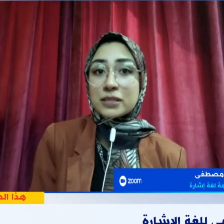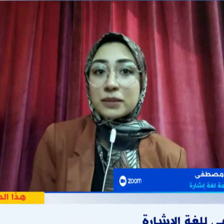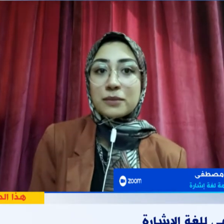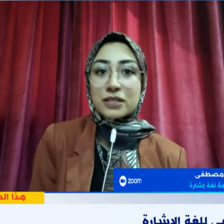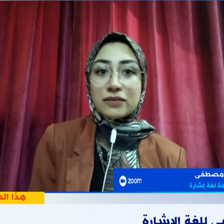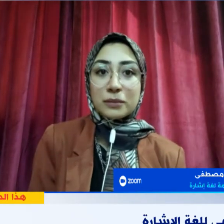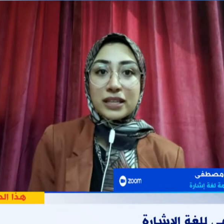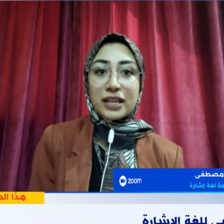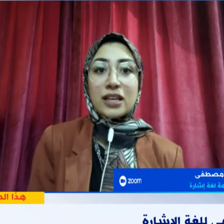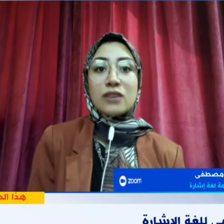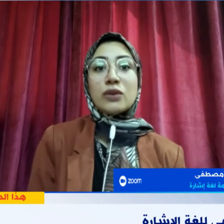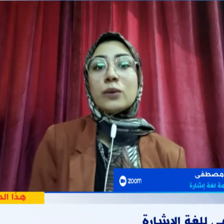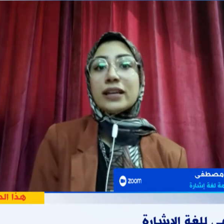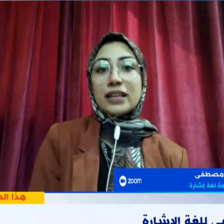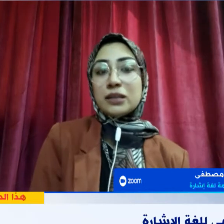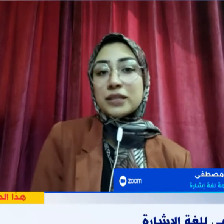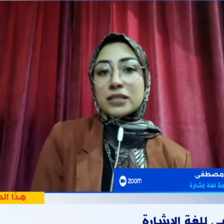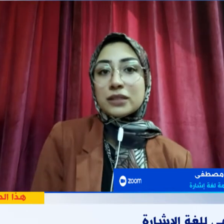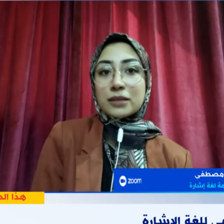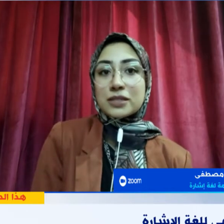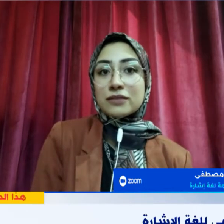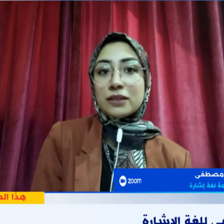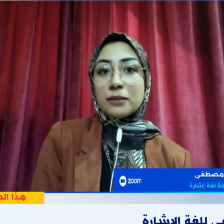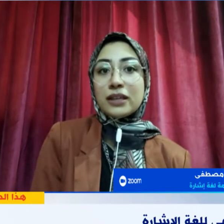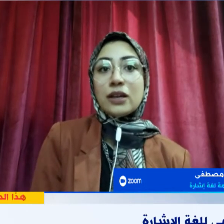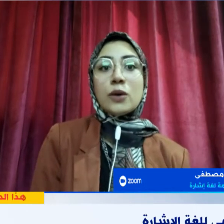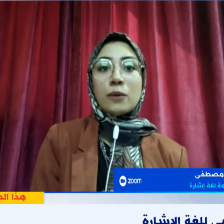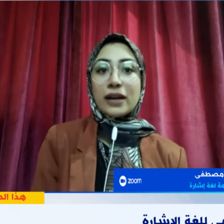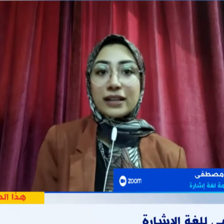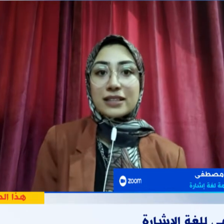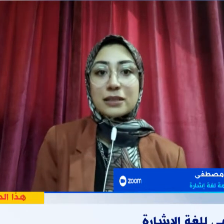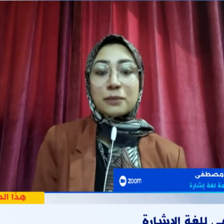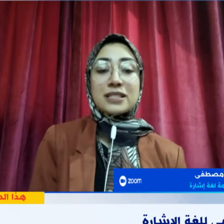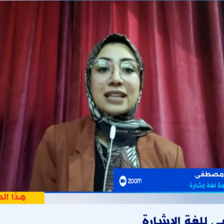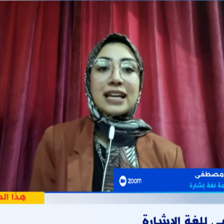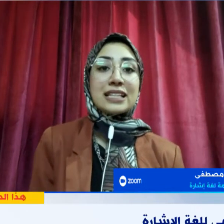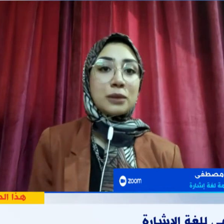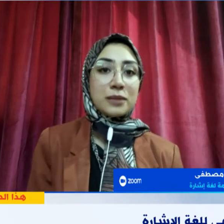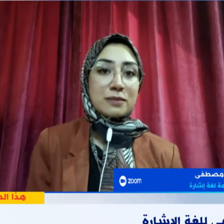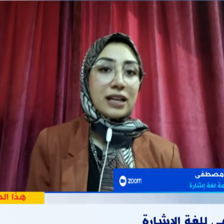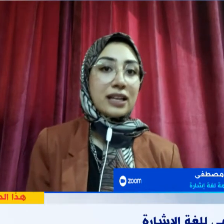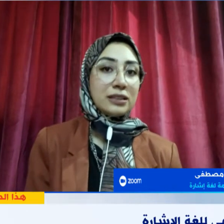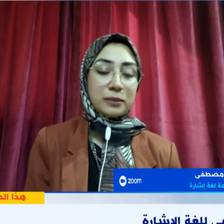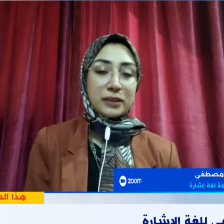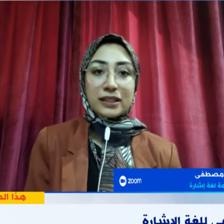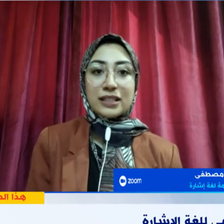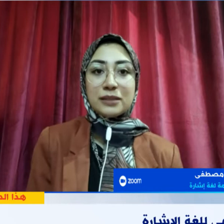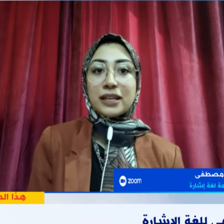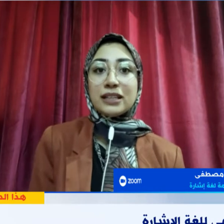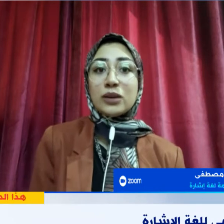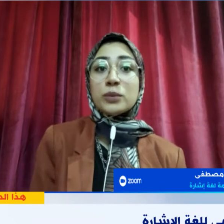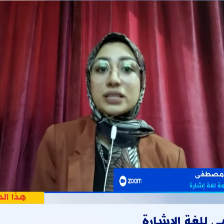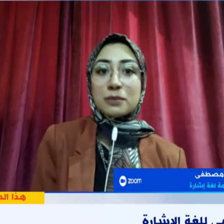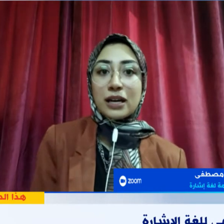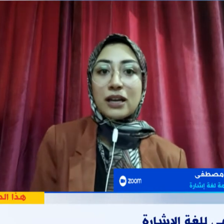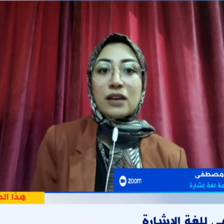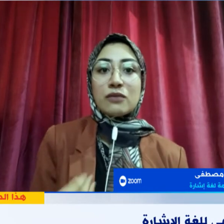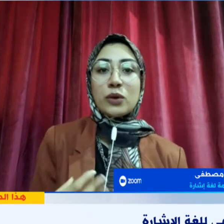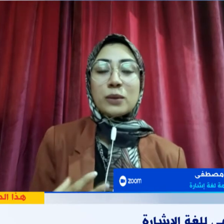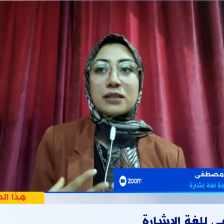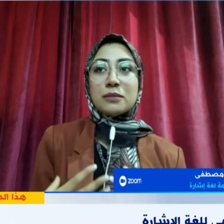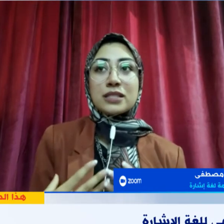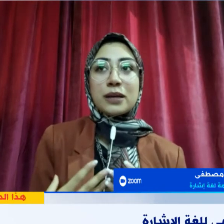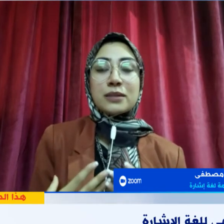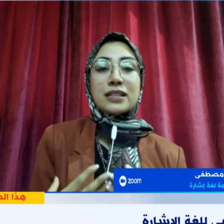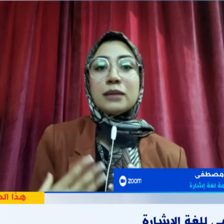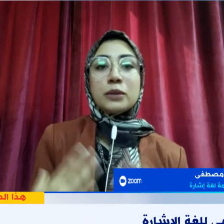بيسمع بنسبة 50% فهو هيتكلم بنسبة 50% وهكذا. تمام. بس على قد ما بيسمع على قد ما بيتكلم. يعني لو بيسمع